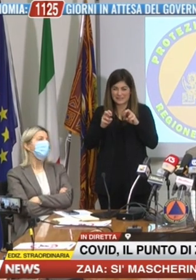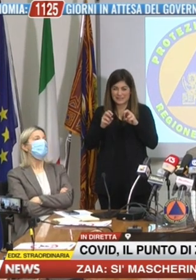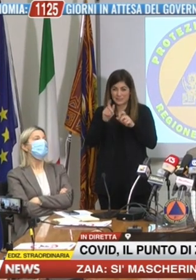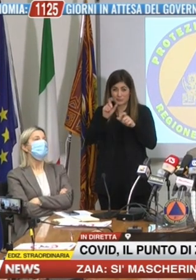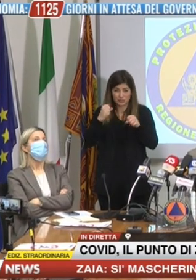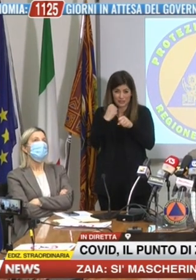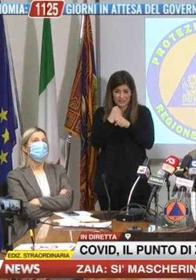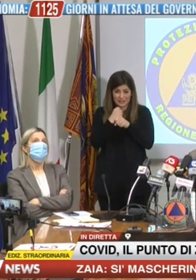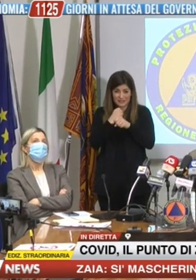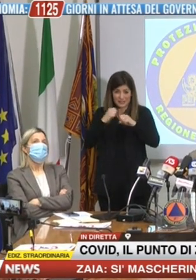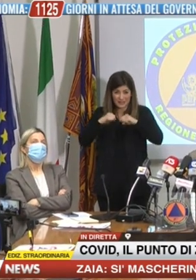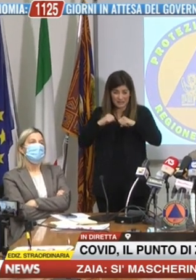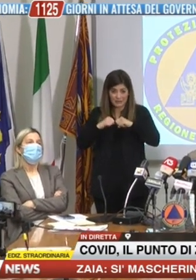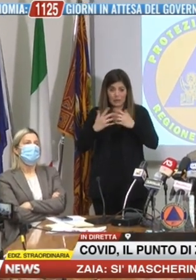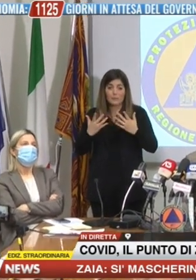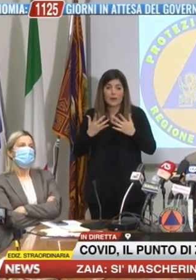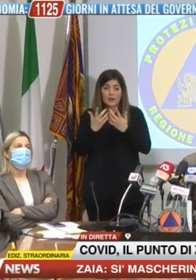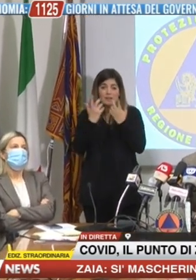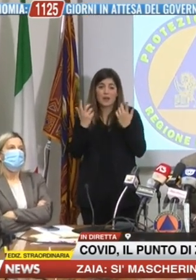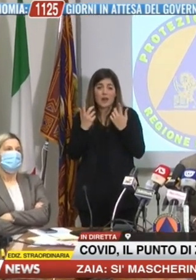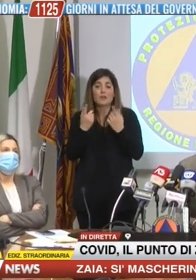è quando la sera avete chiuso il giornale